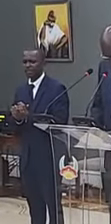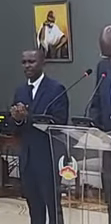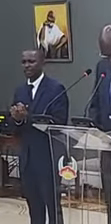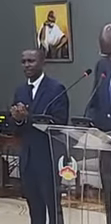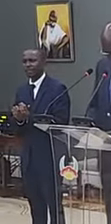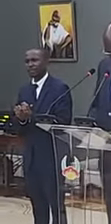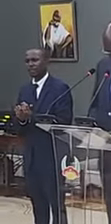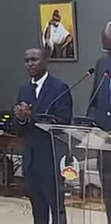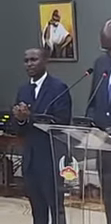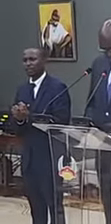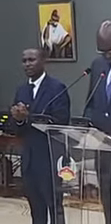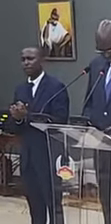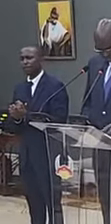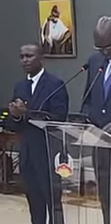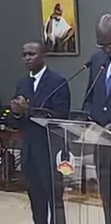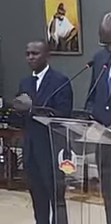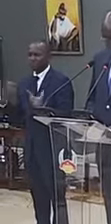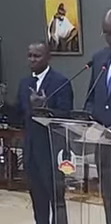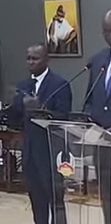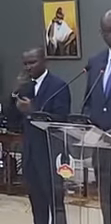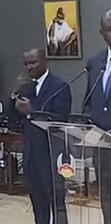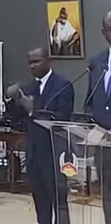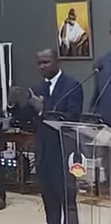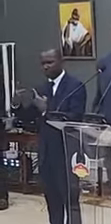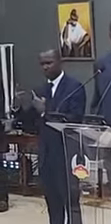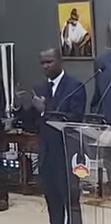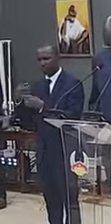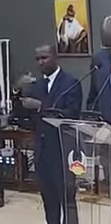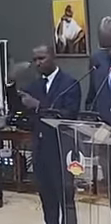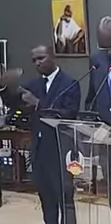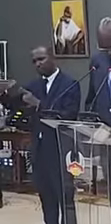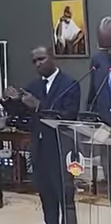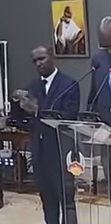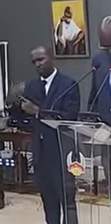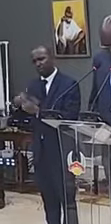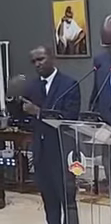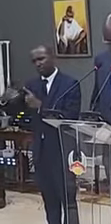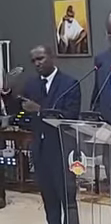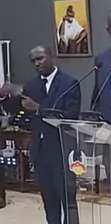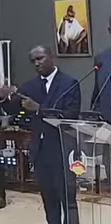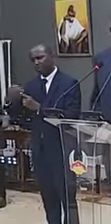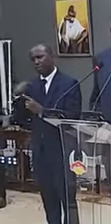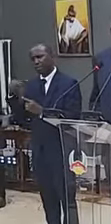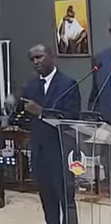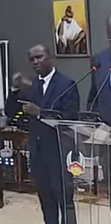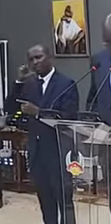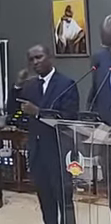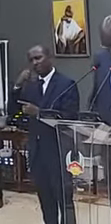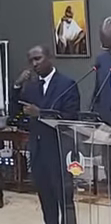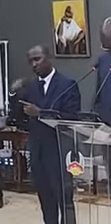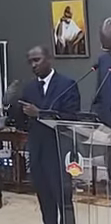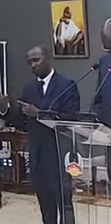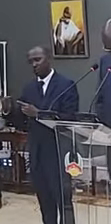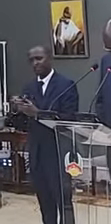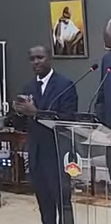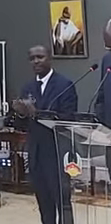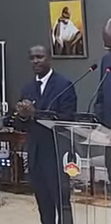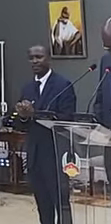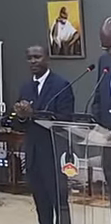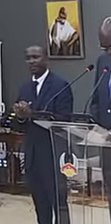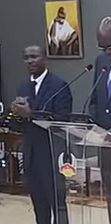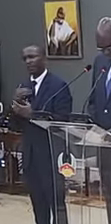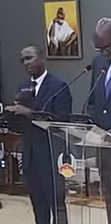para os desafios de desenvolvimento do que que o nosso país deve fazer. Dans notre pays fait face.